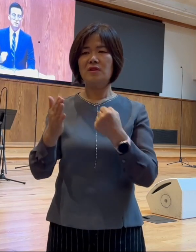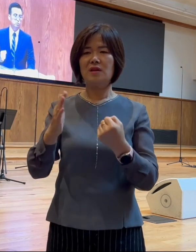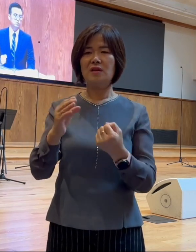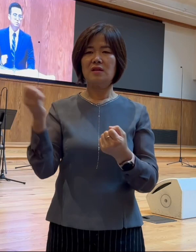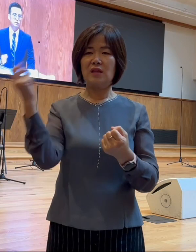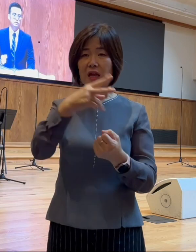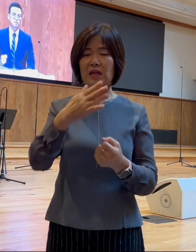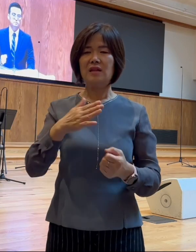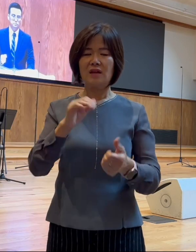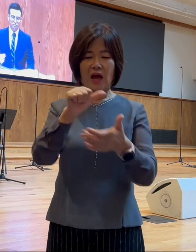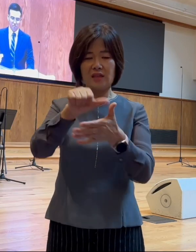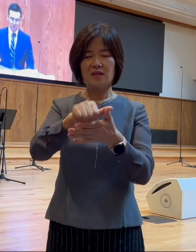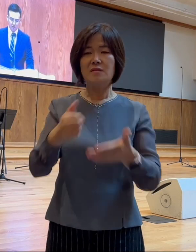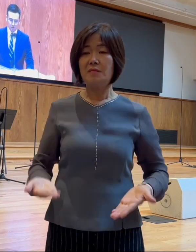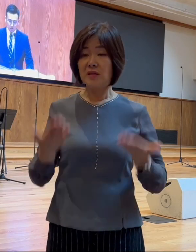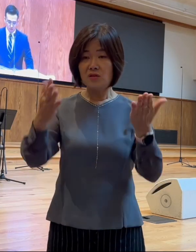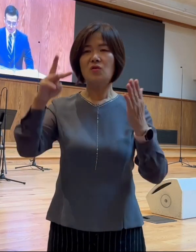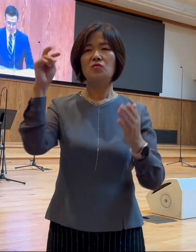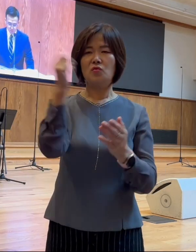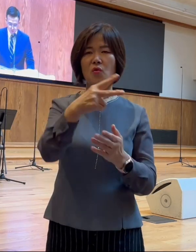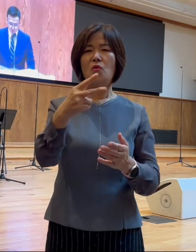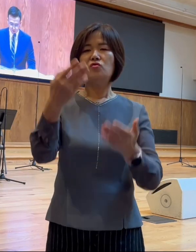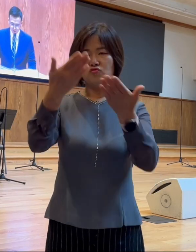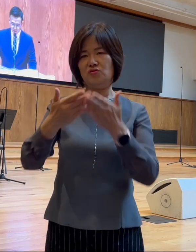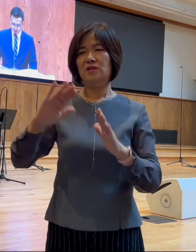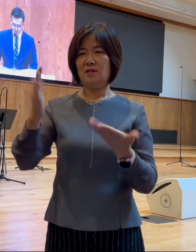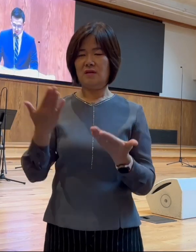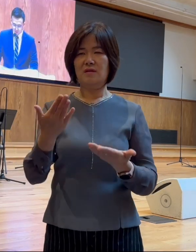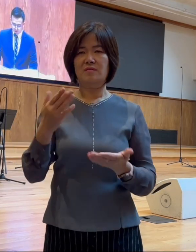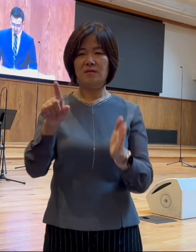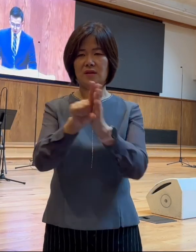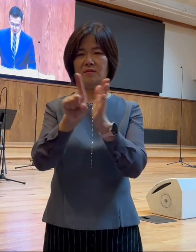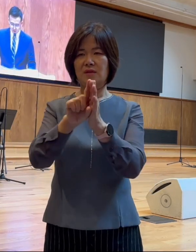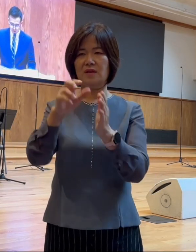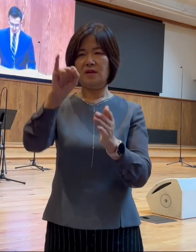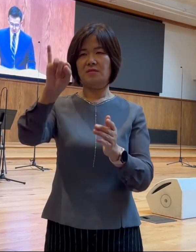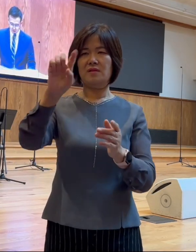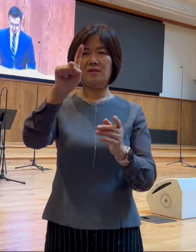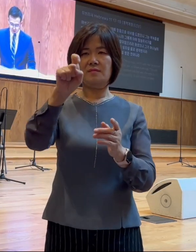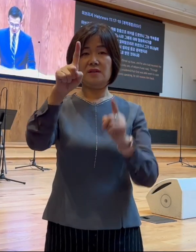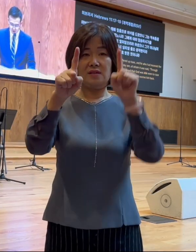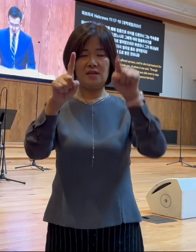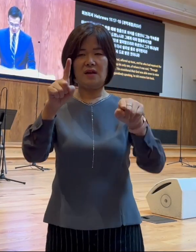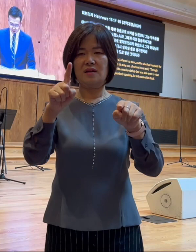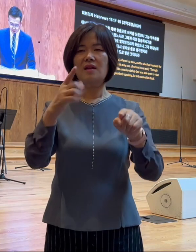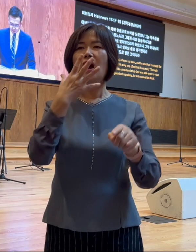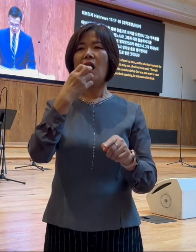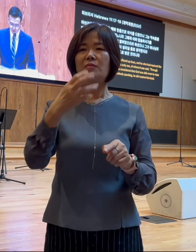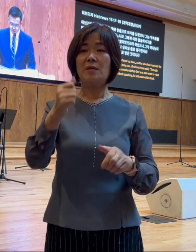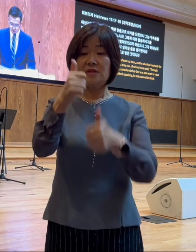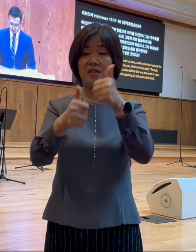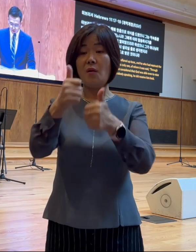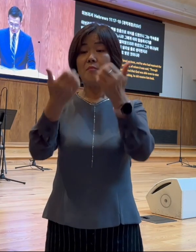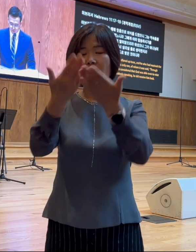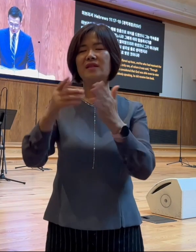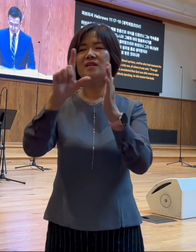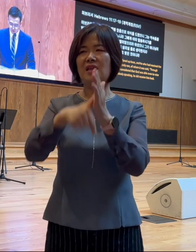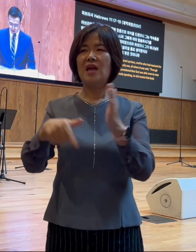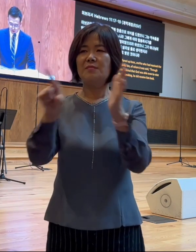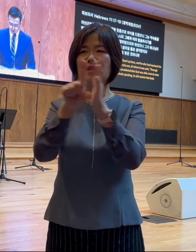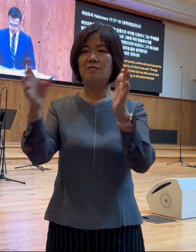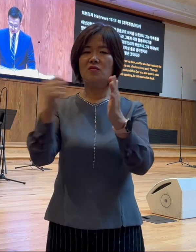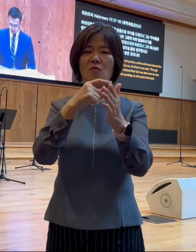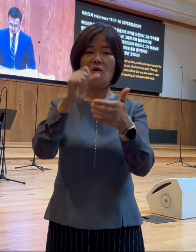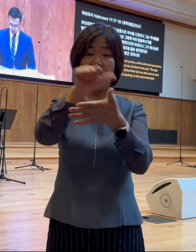나는 모르지만. 히브리서 11장에 그 내용을 이렇게 기록합니다. 아브라함은 시험을 받을 때에 믿음으로